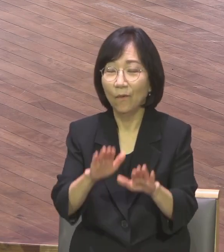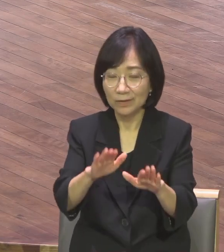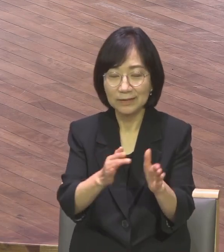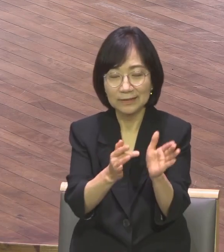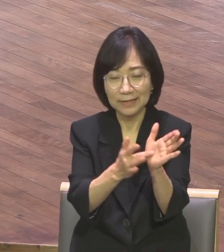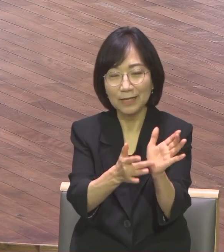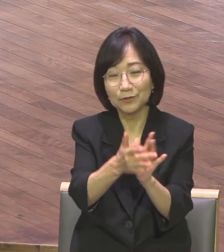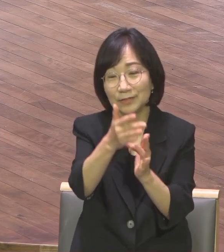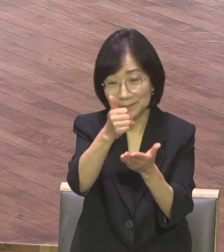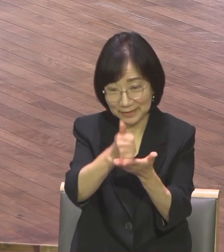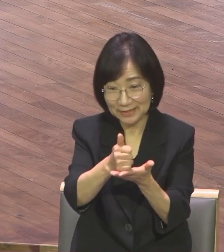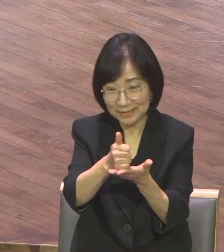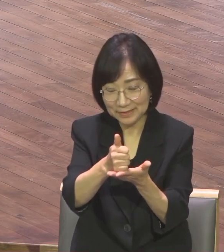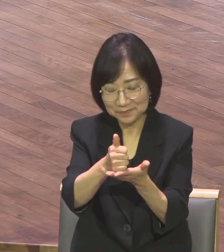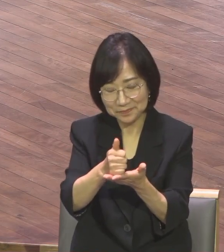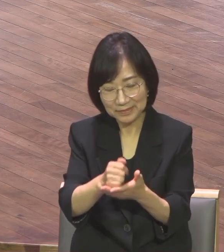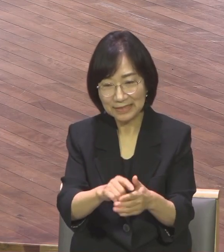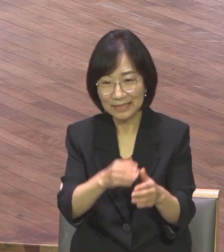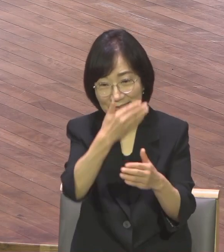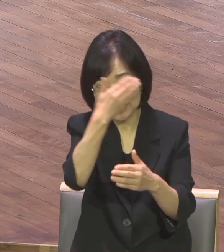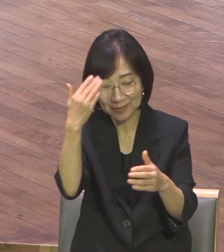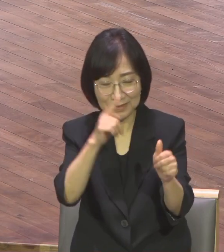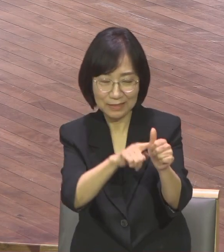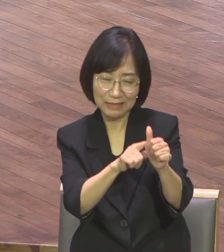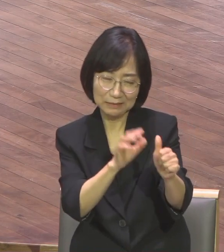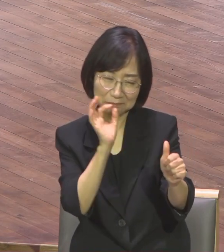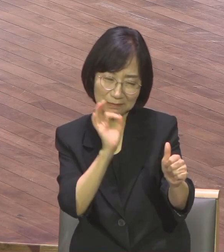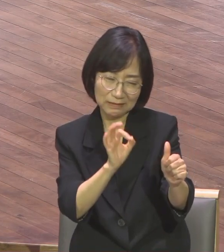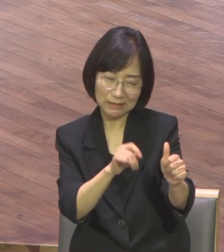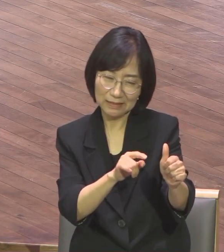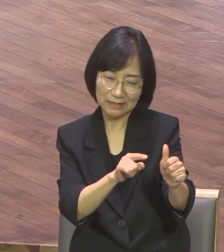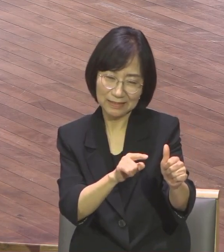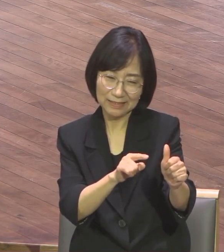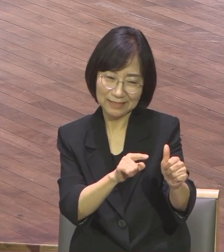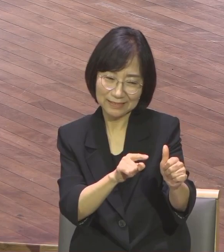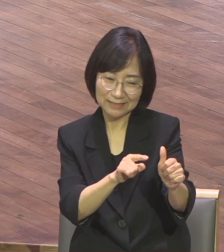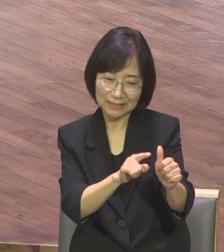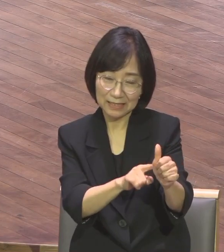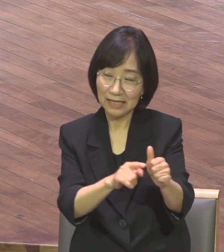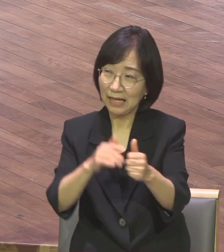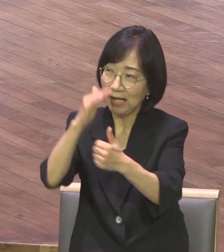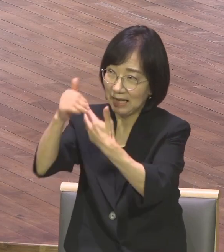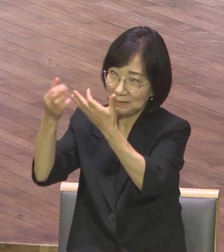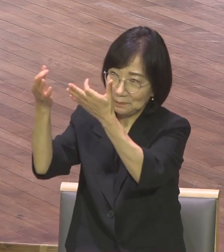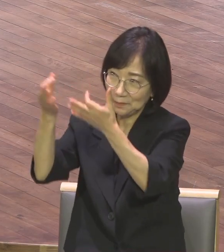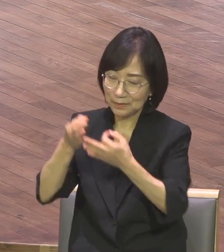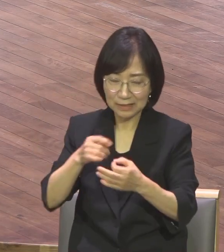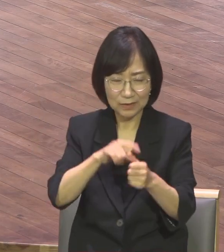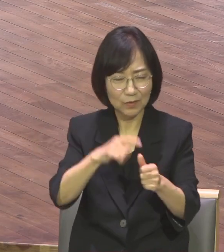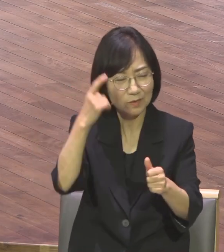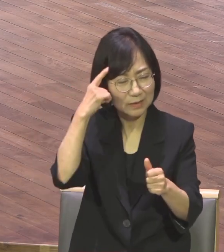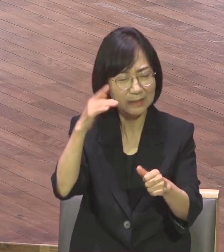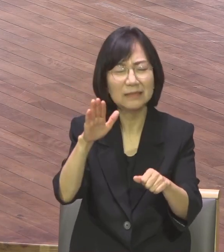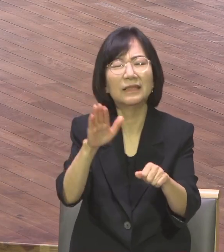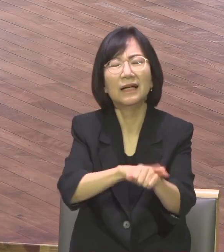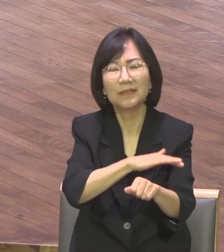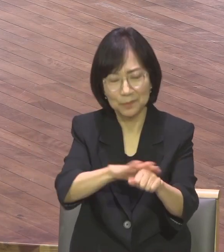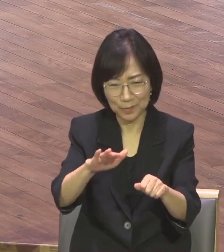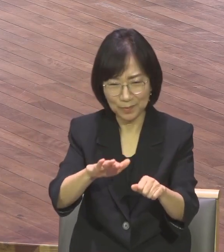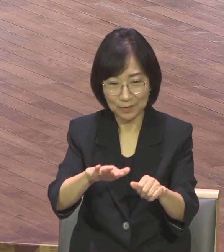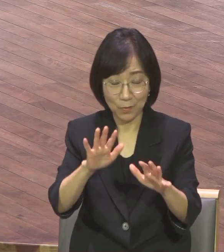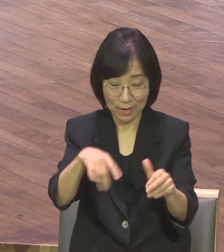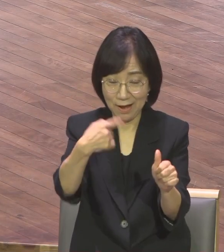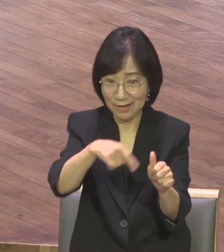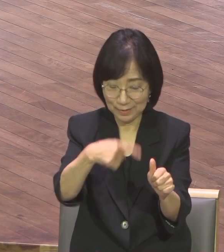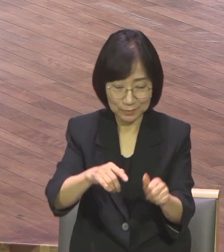예수님께서는 이런 생각이 하나님 앞에서 크게 잘못됐다는 사실을 말씀하고 있어요.